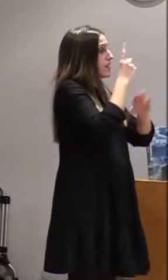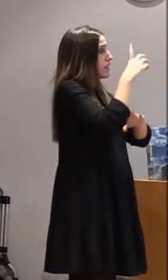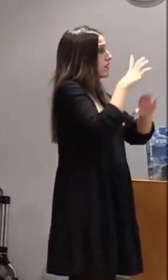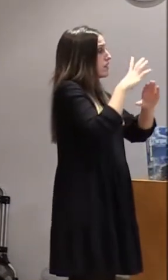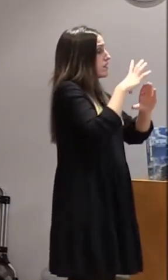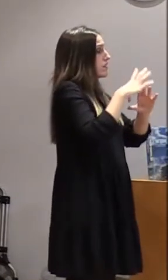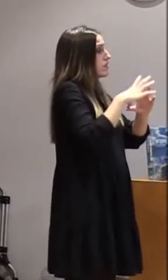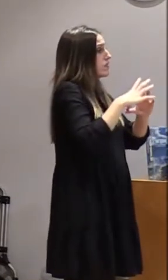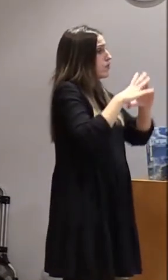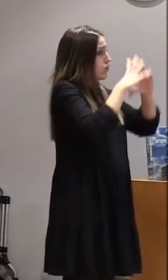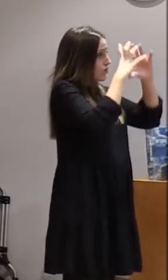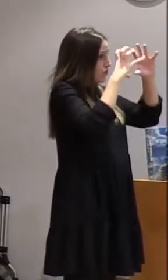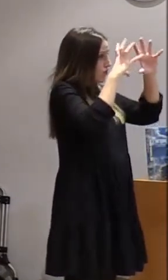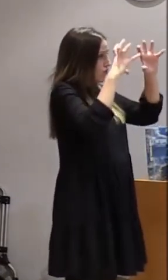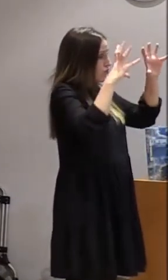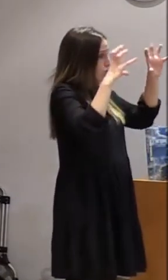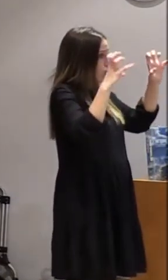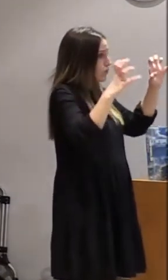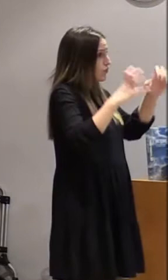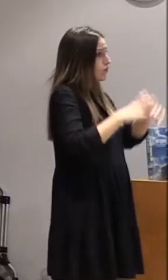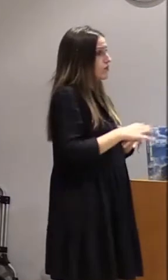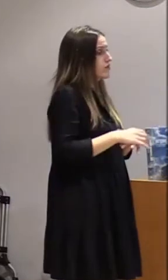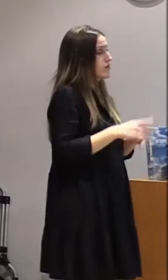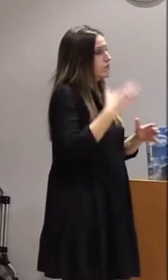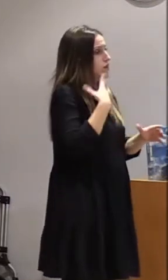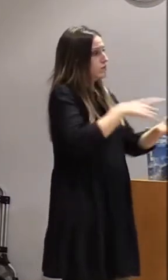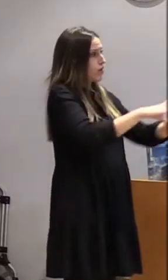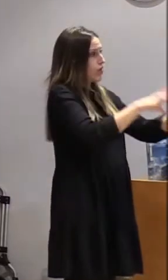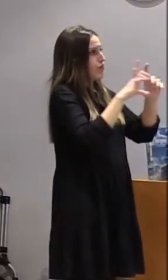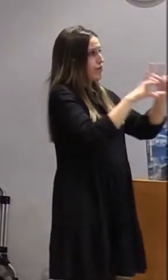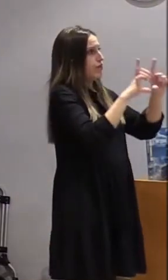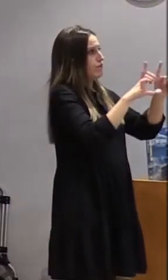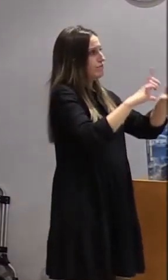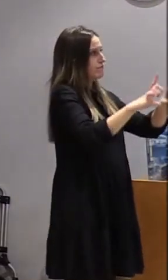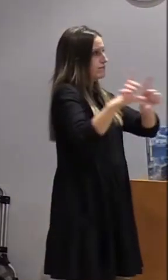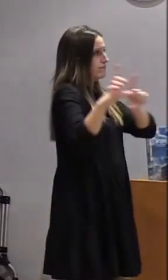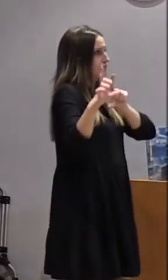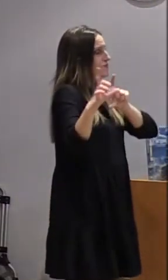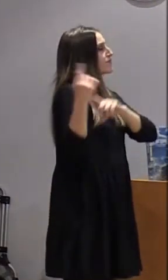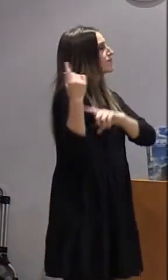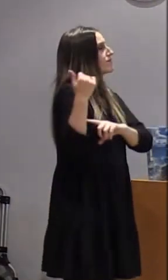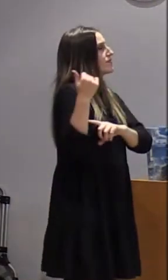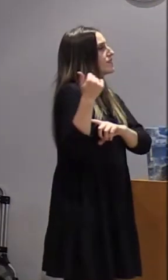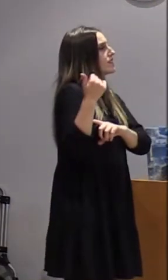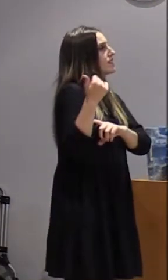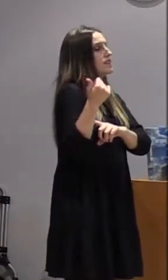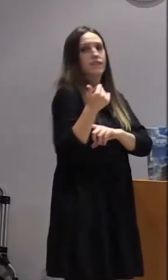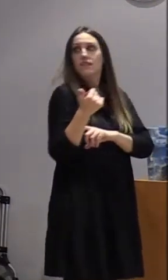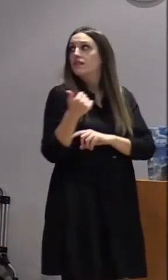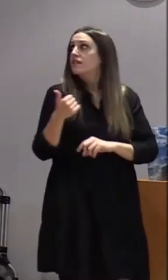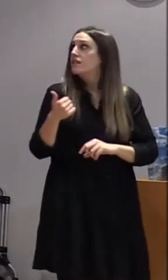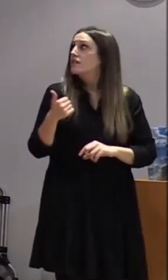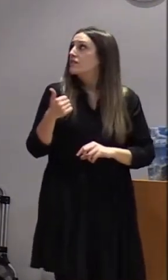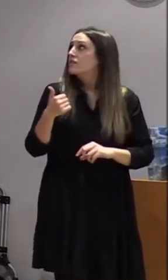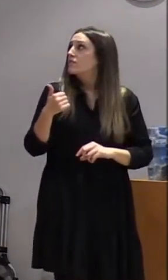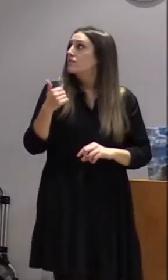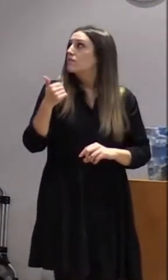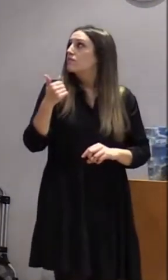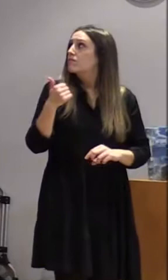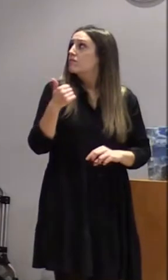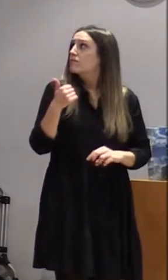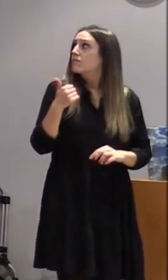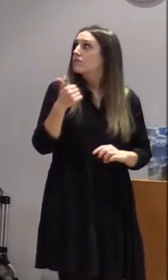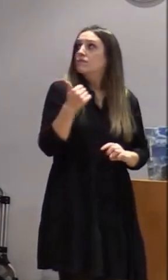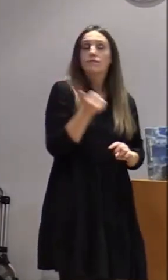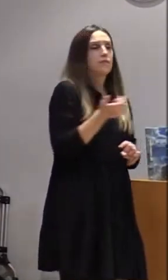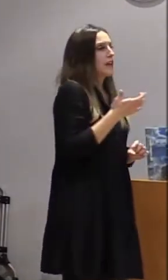unos cúmulos, nubes de algodón. Ponemos el zoom y ahí, eso incluso es más sofisticado.